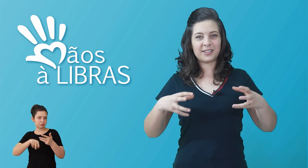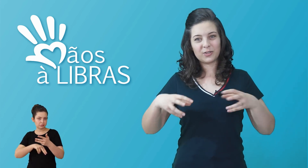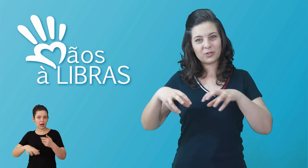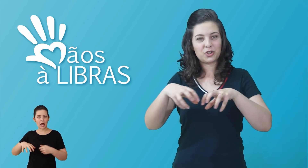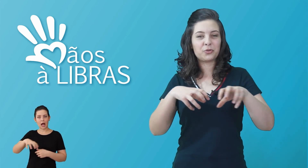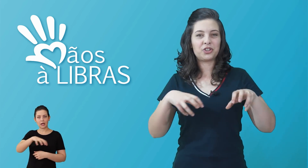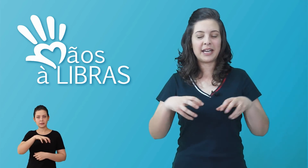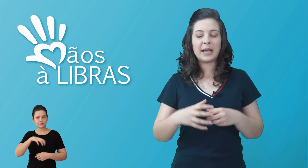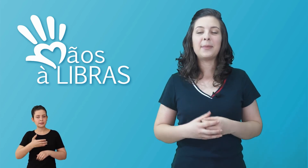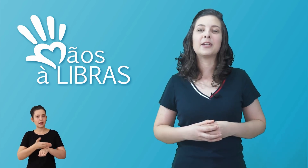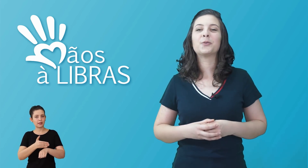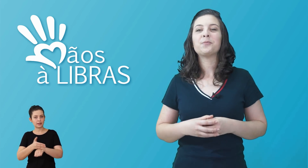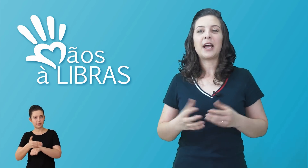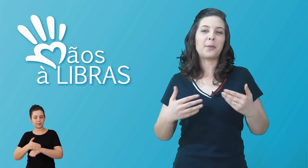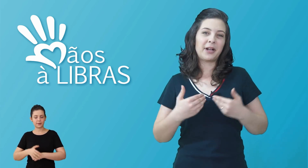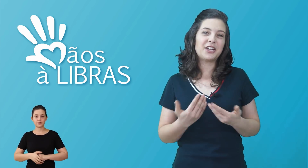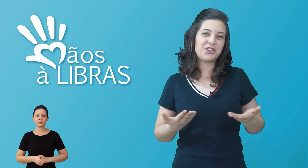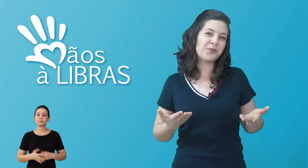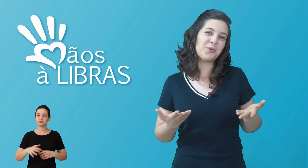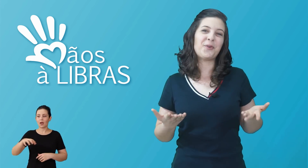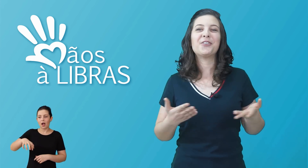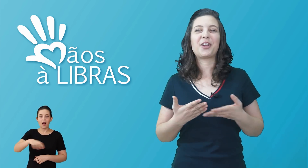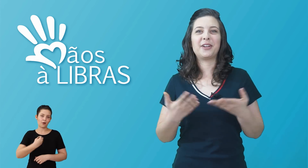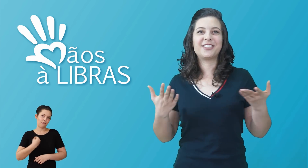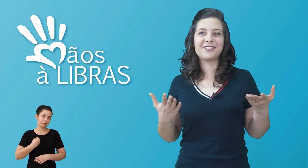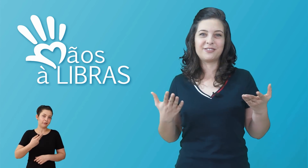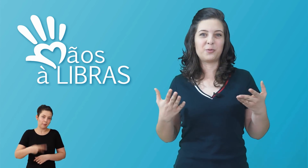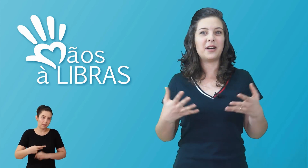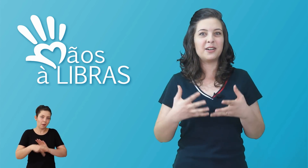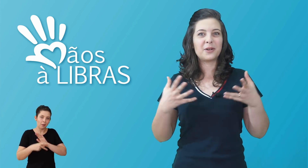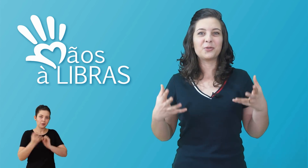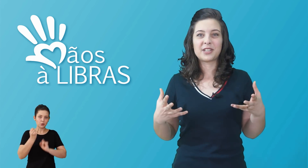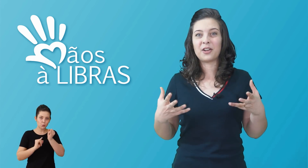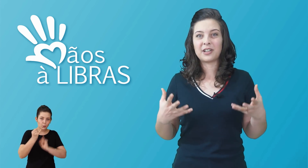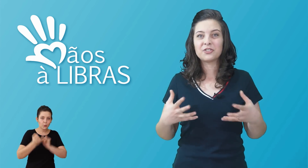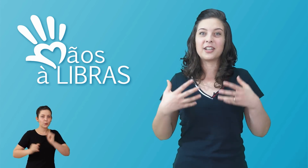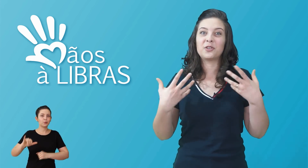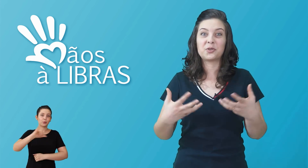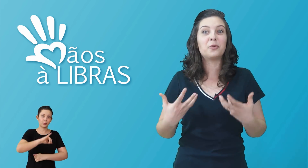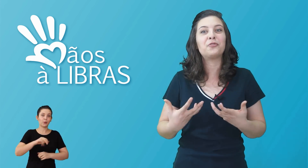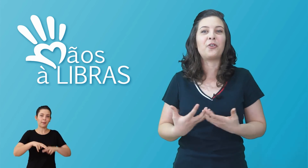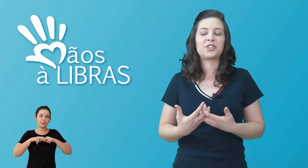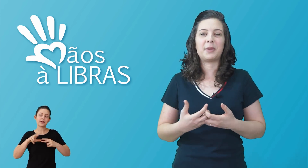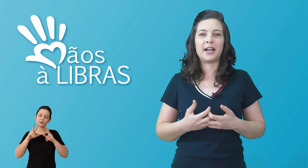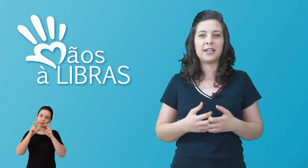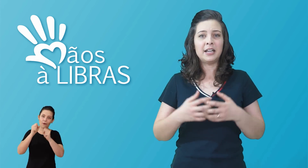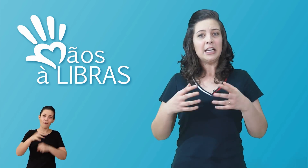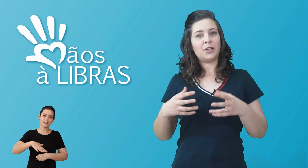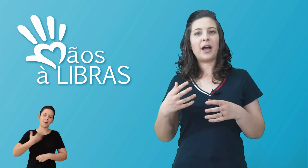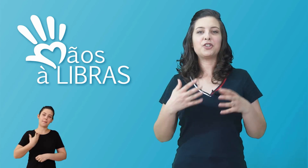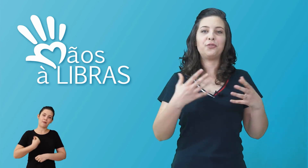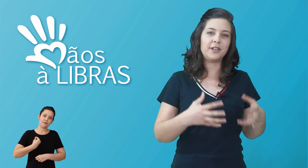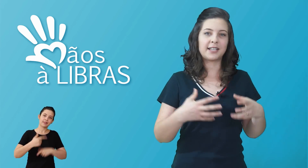outros tipos de treinamento. Até pela região que eu moro, que é uma região com uma ampla indústria aeronáutica, então isso é muito forte na minha